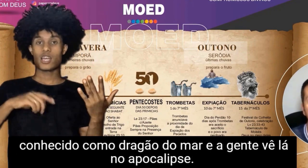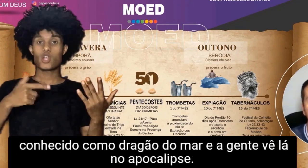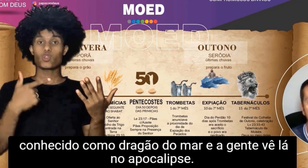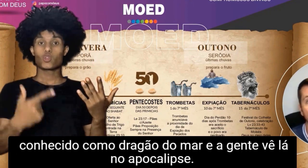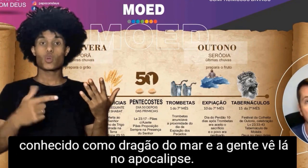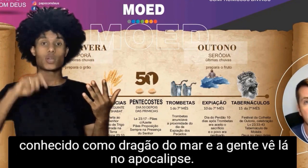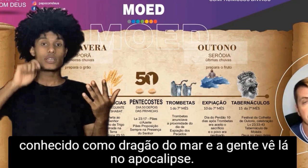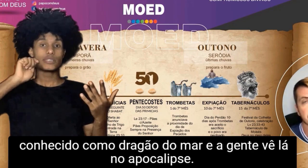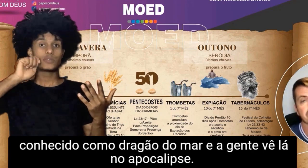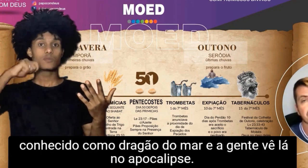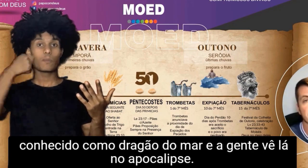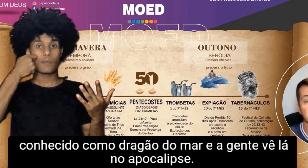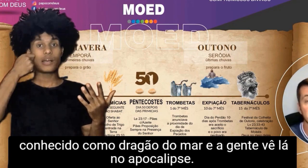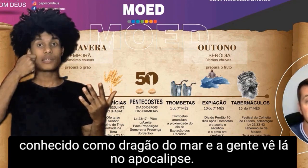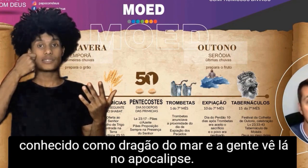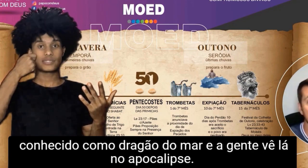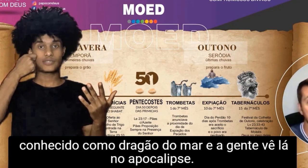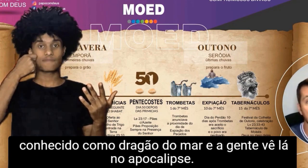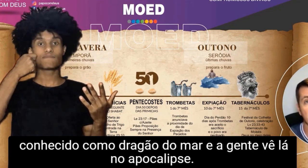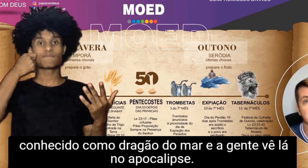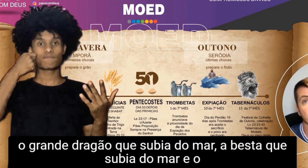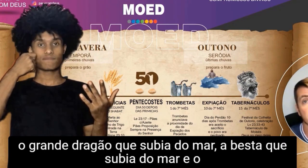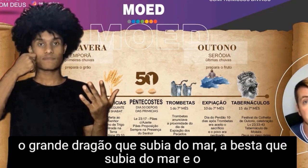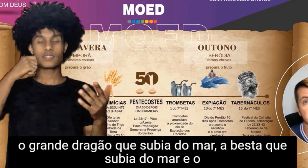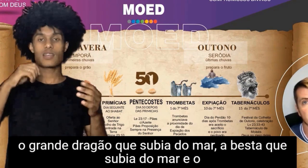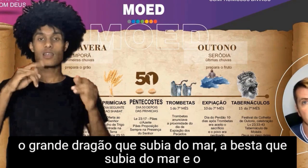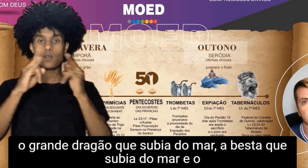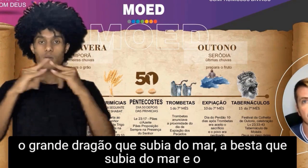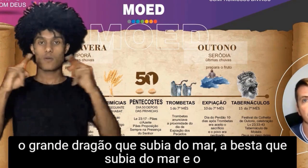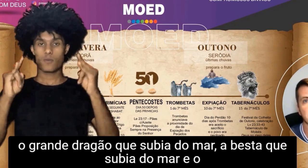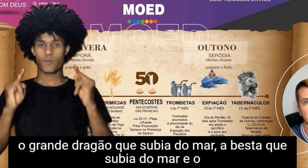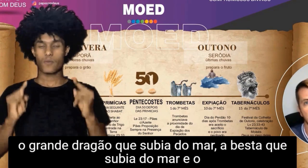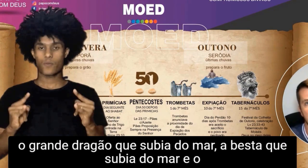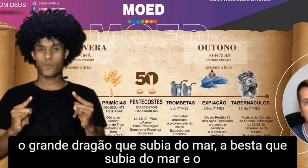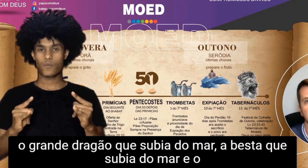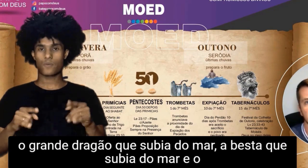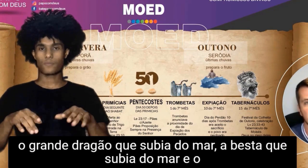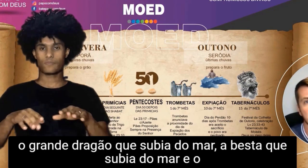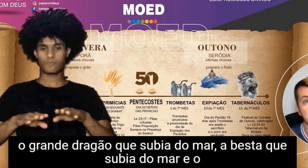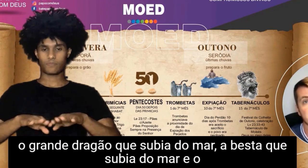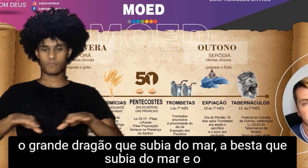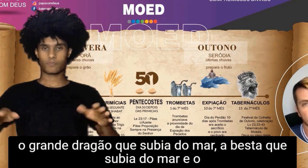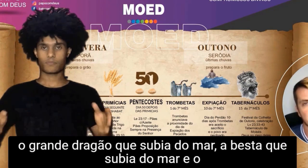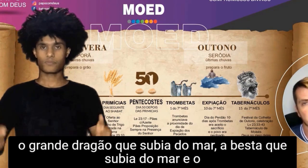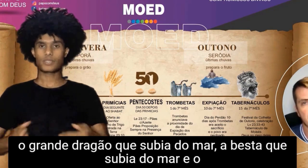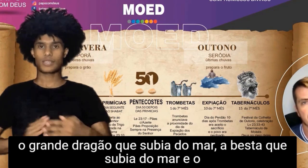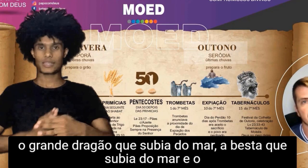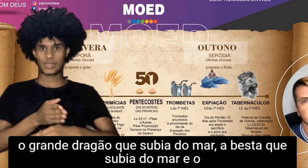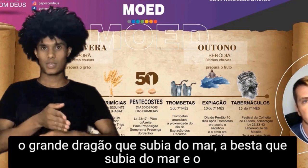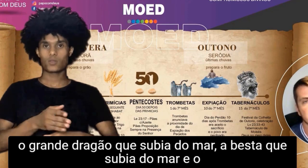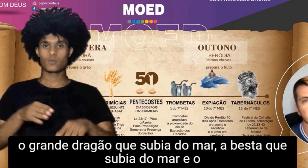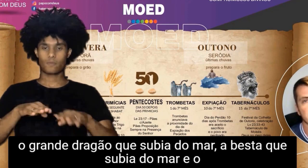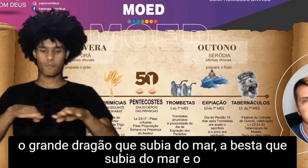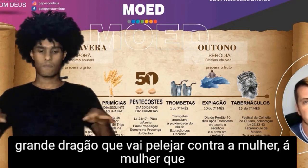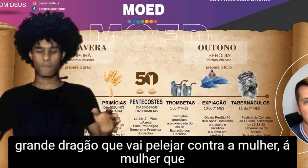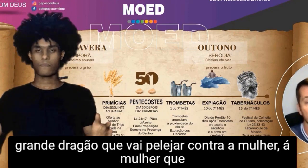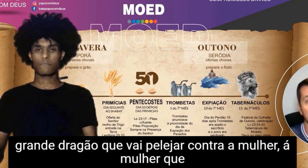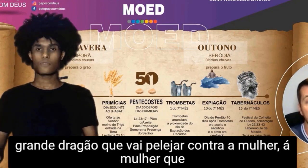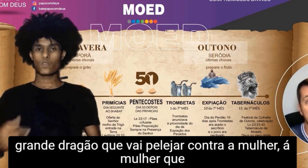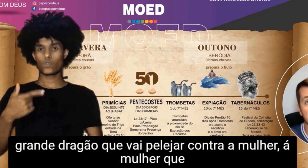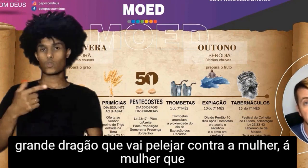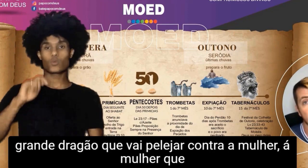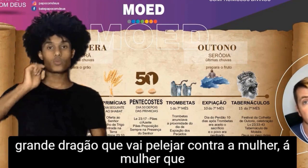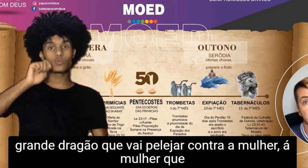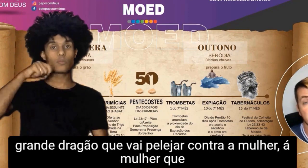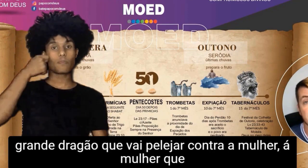era conhecido como dragão do mar, e a gente vê lá no Apocalipse o grande dragão que subia do mar, né, a besta que subia do mar, e o grande dragão